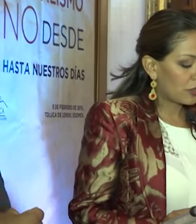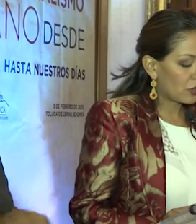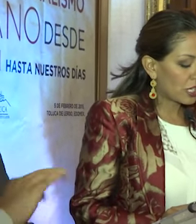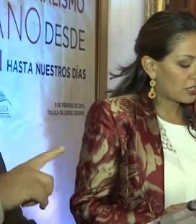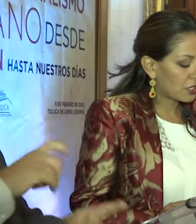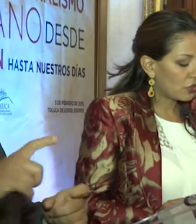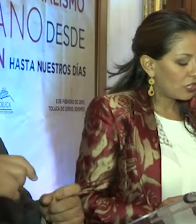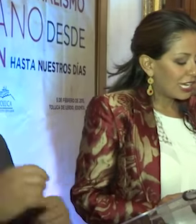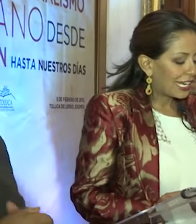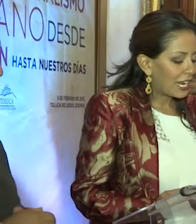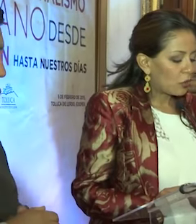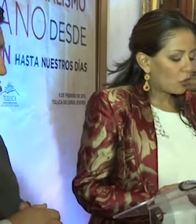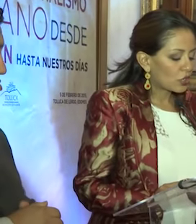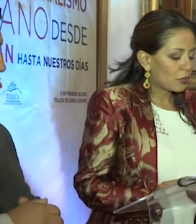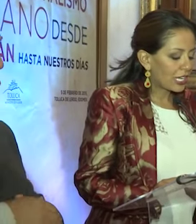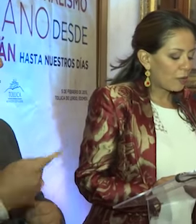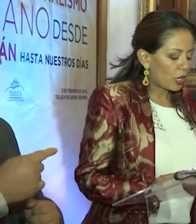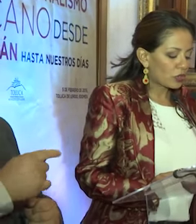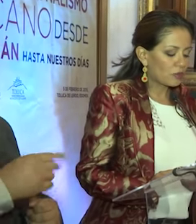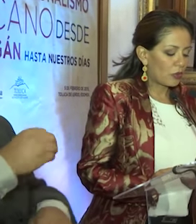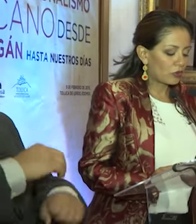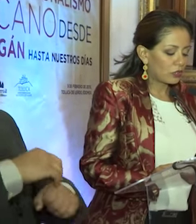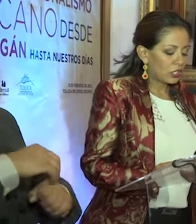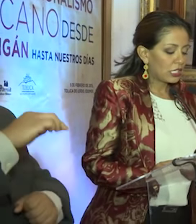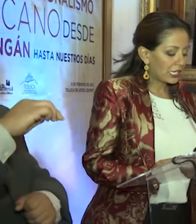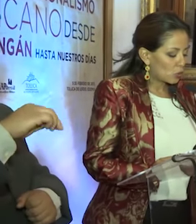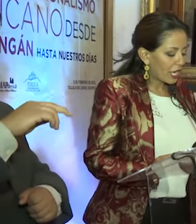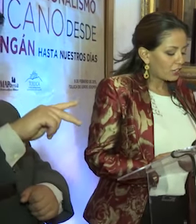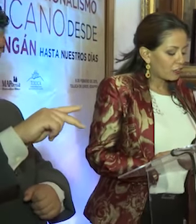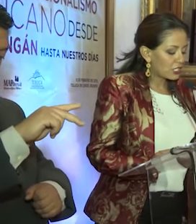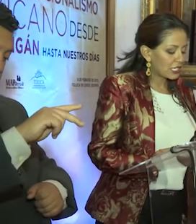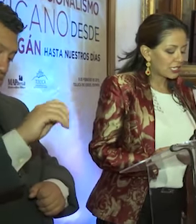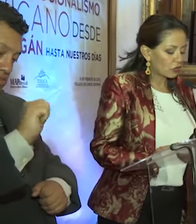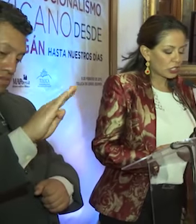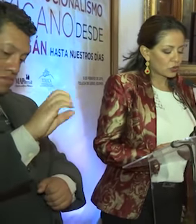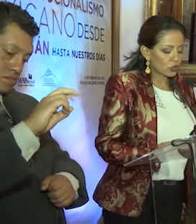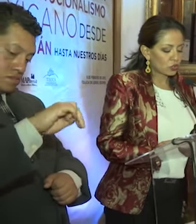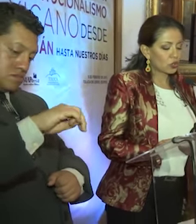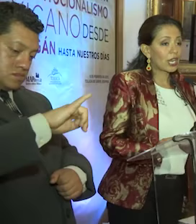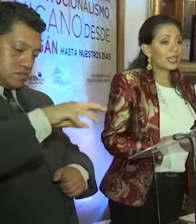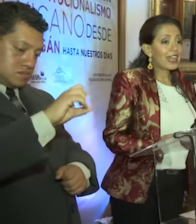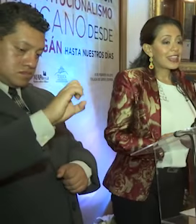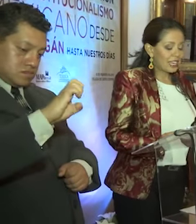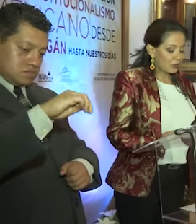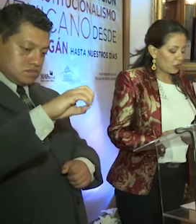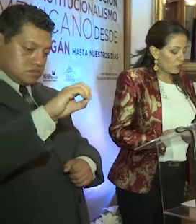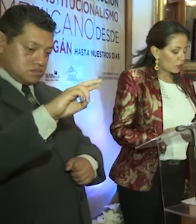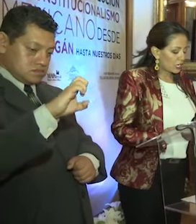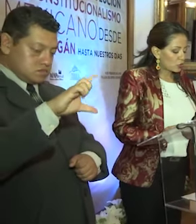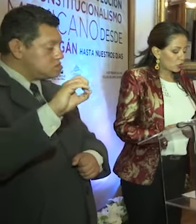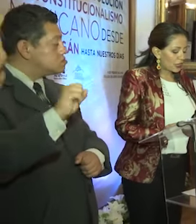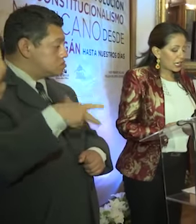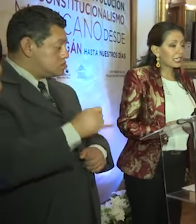los sentimientos de la nación que enarboló José María Morelos y Pavón, y que su gran influencia en este contexto constitucional derivó